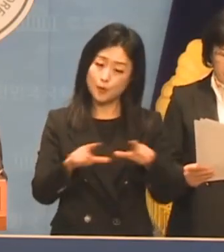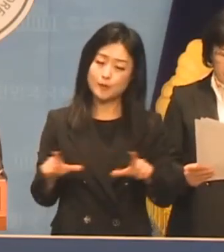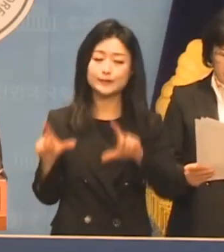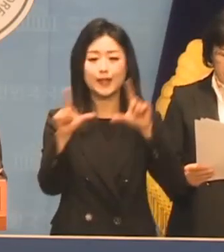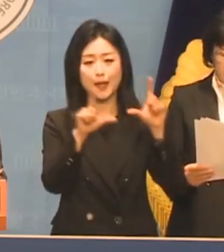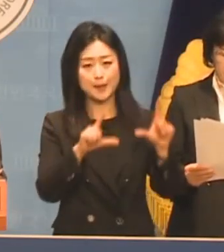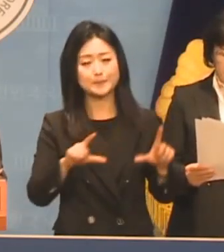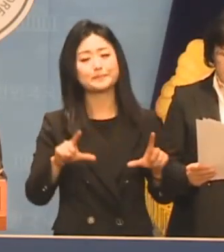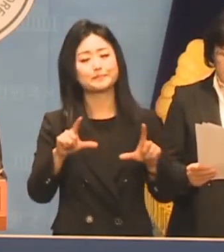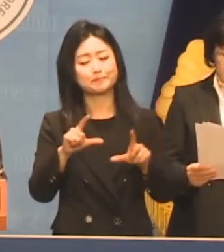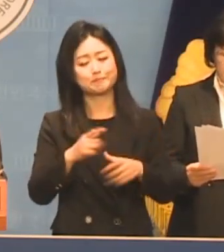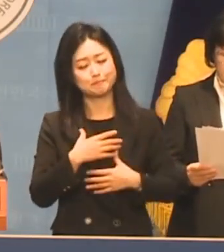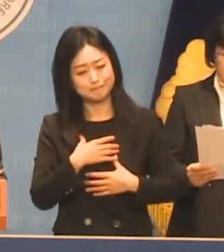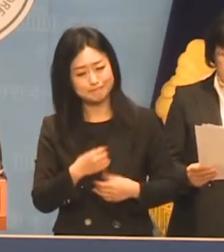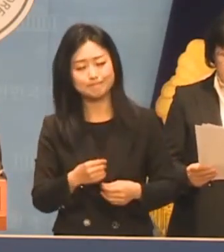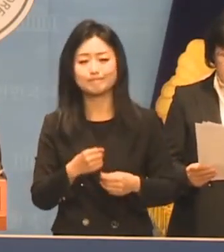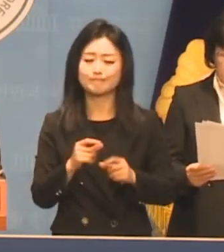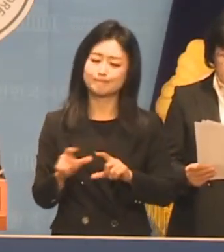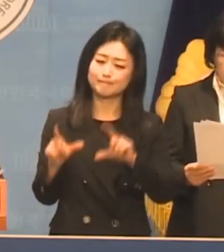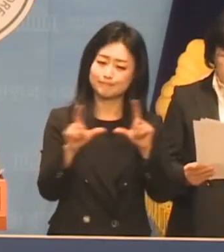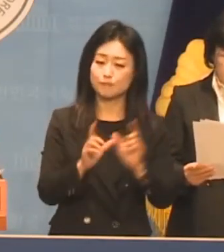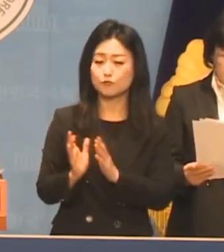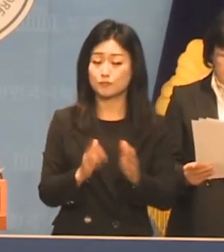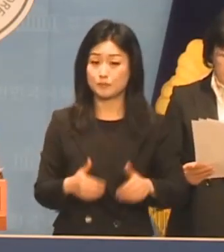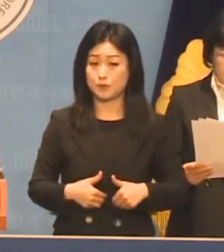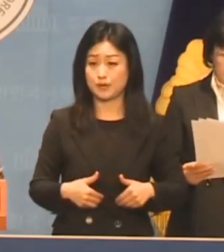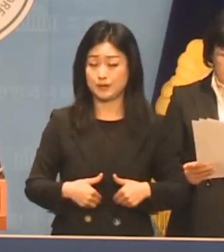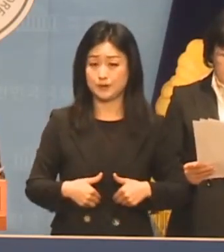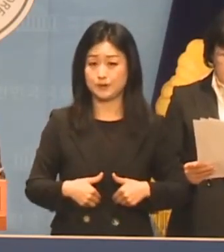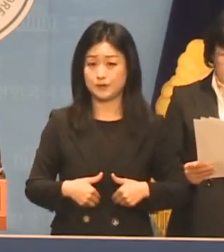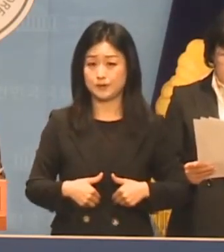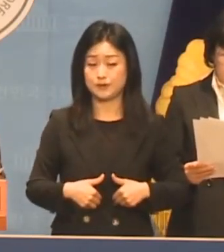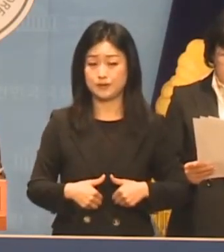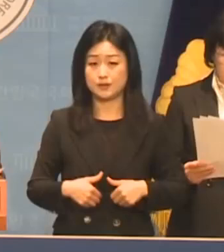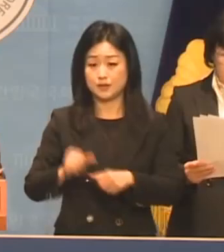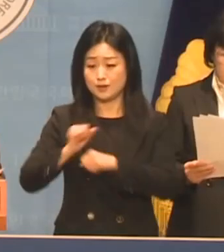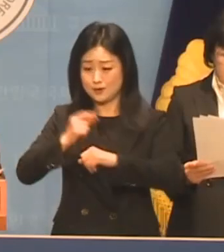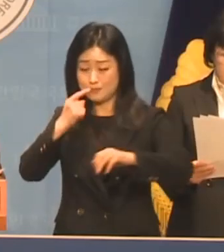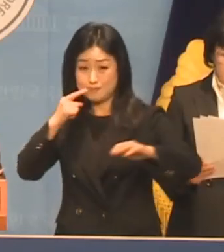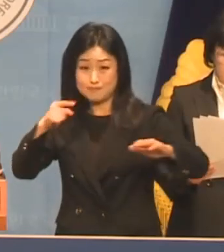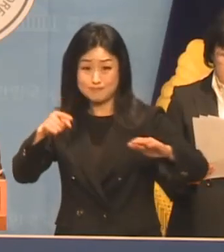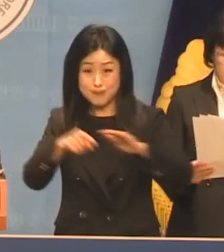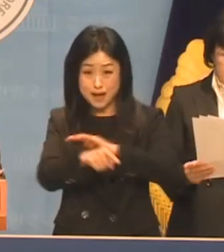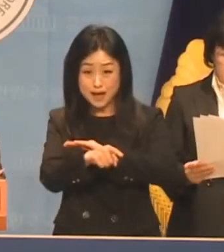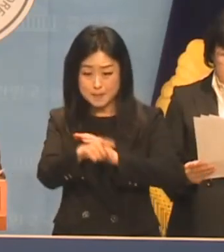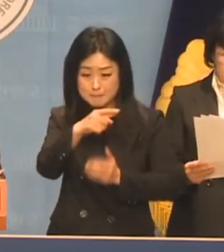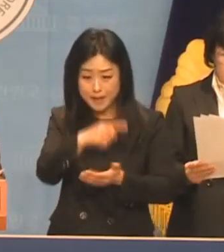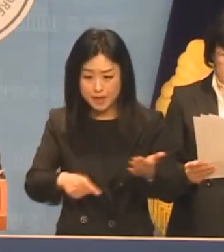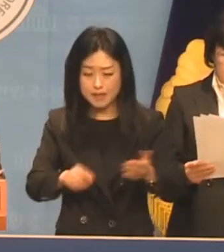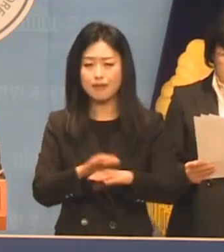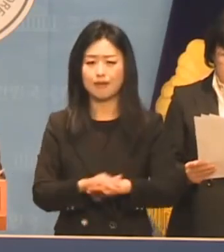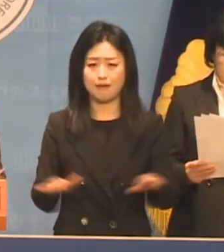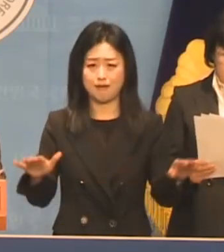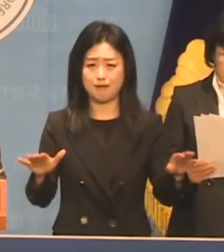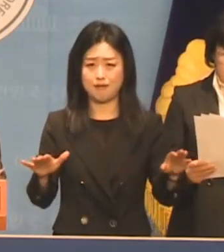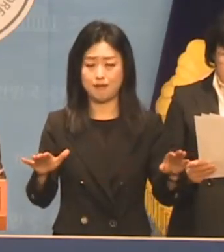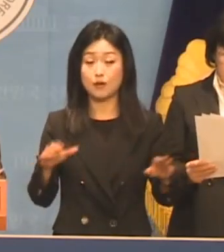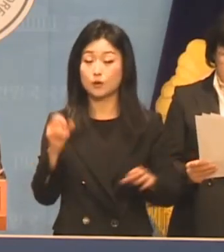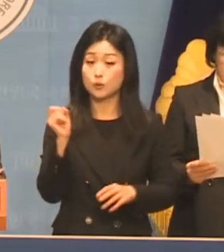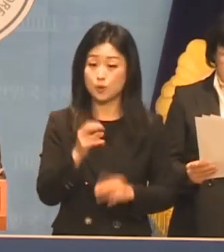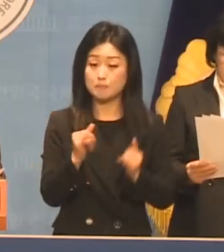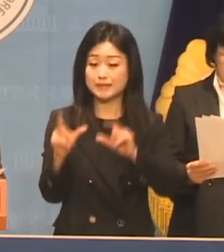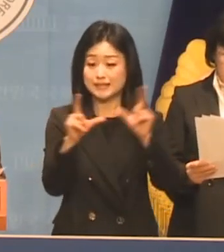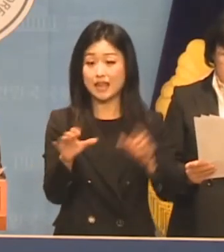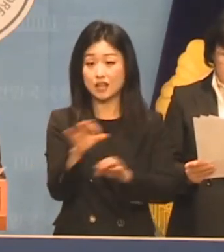돌아갈 준비를 해야 할 때입니다. 비상계엄으로 인한 피해를 조속히 수습하고 민생